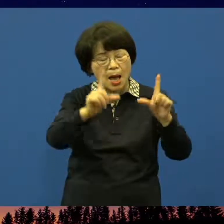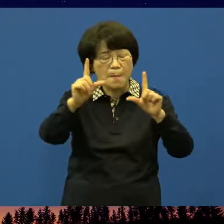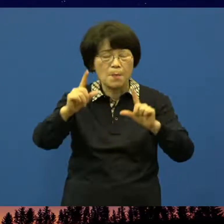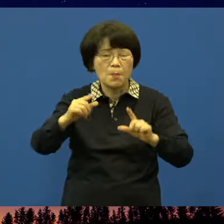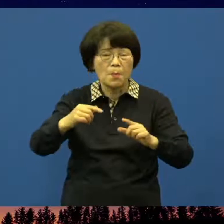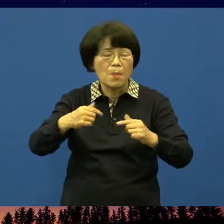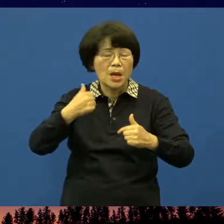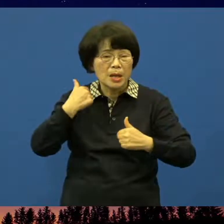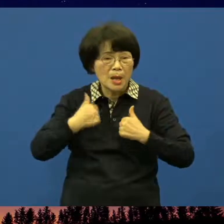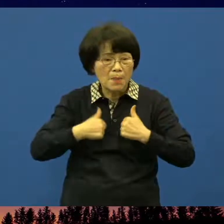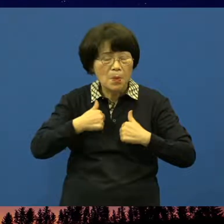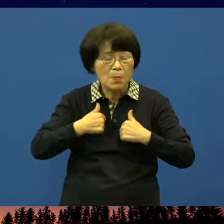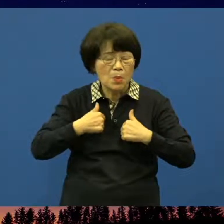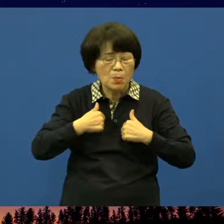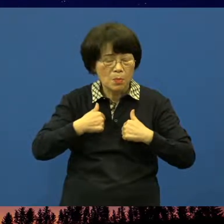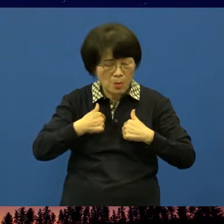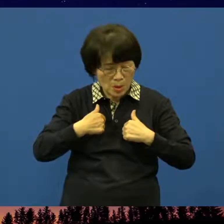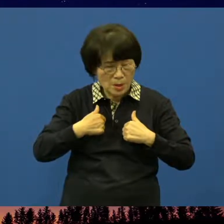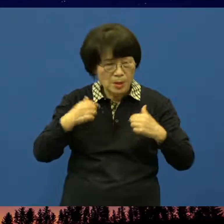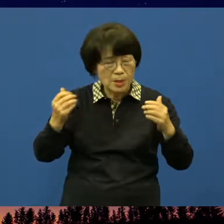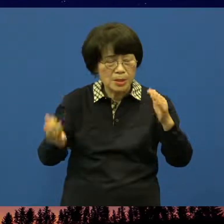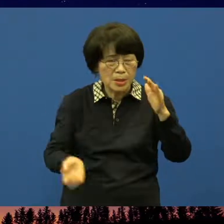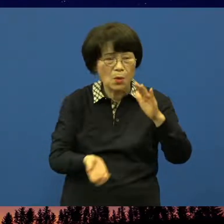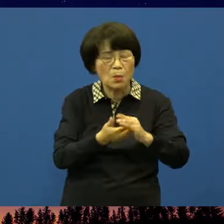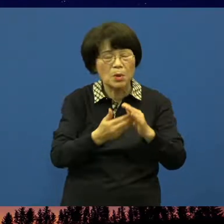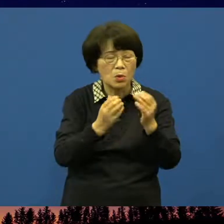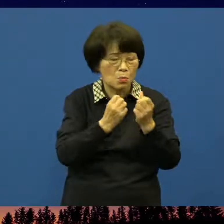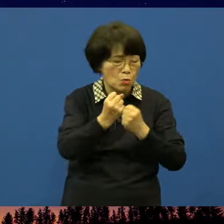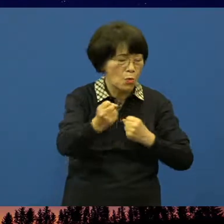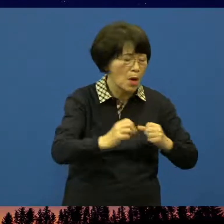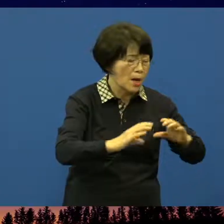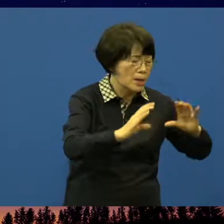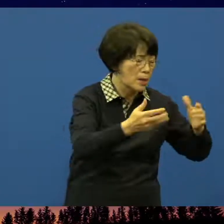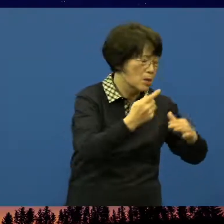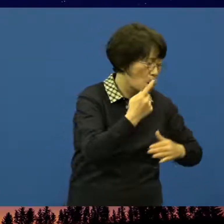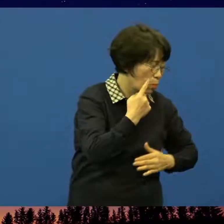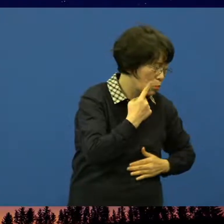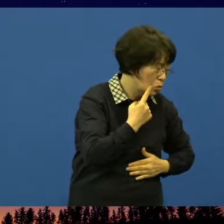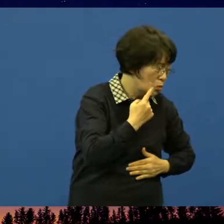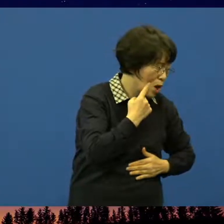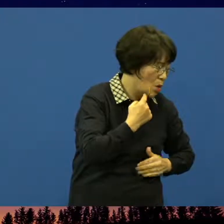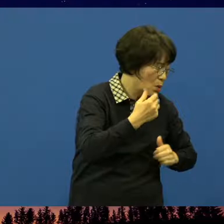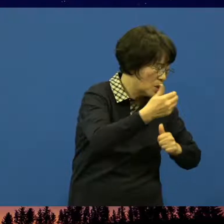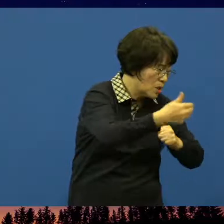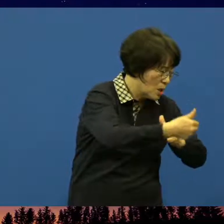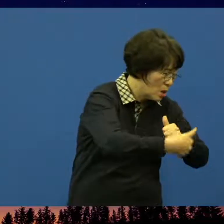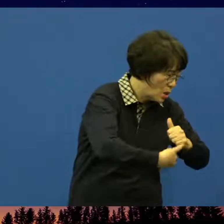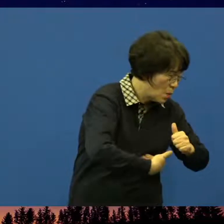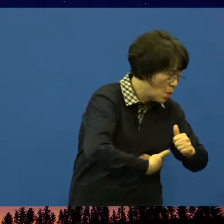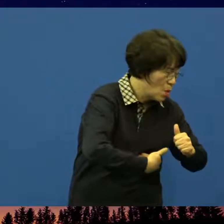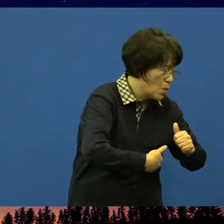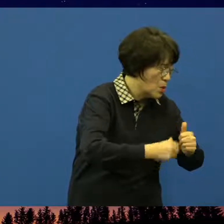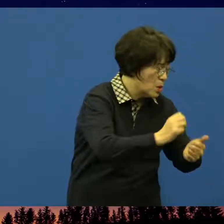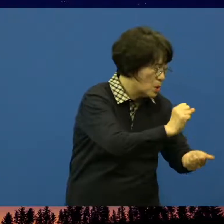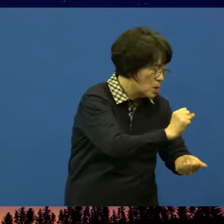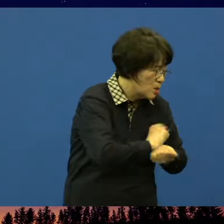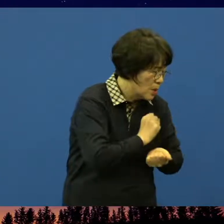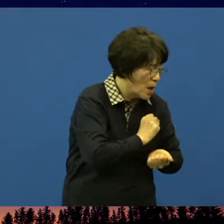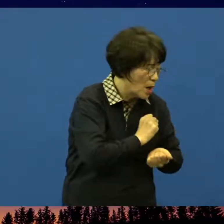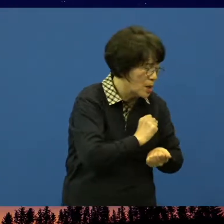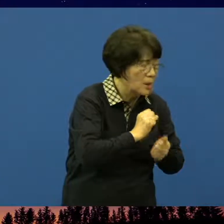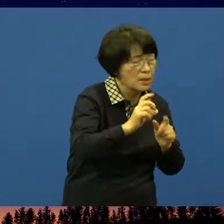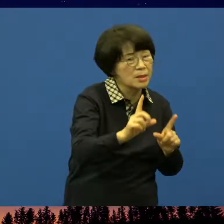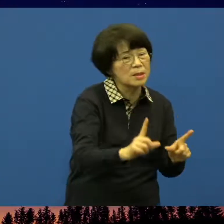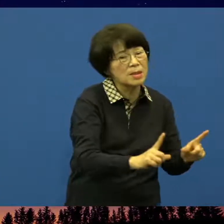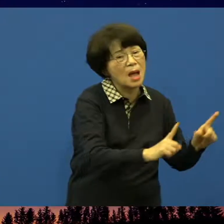높은 수준이 없는데도 불구하고 우리는 세상을 부러워하고 세상을 따라가고 세상의 영향을 받고 세상에 오염당하는 이런